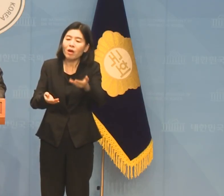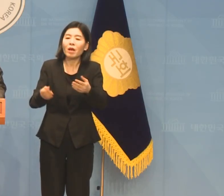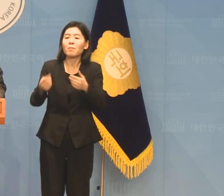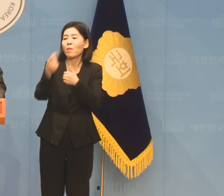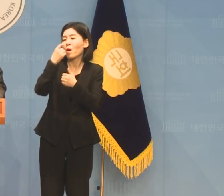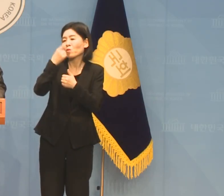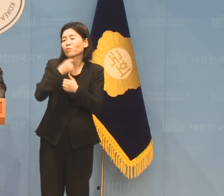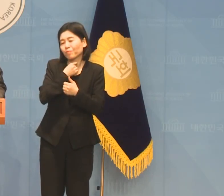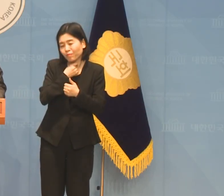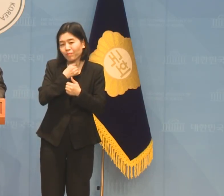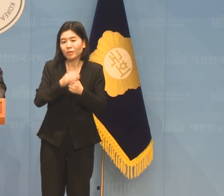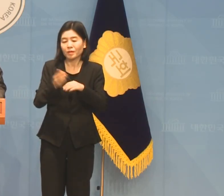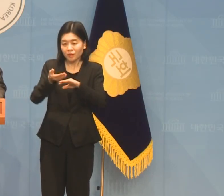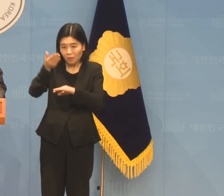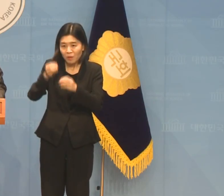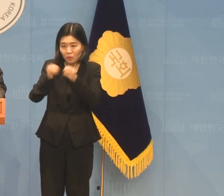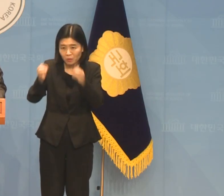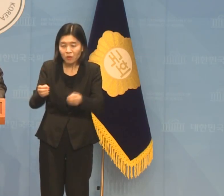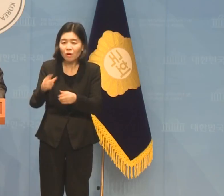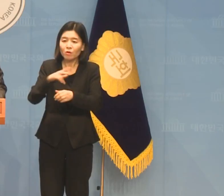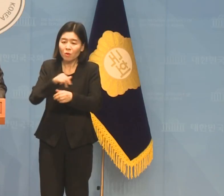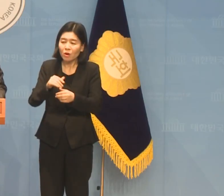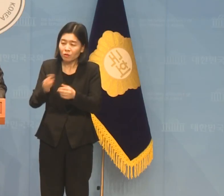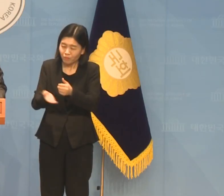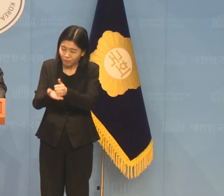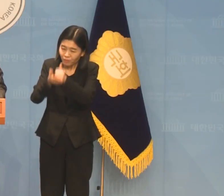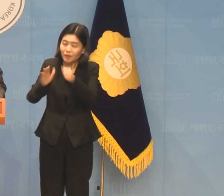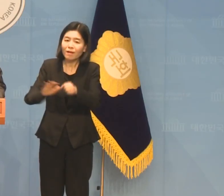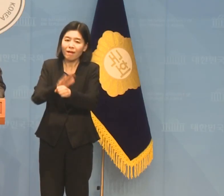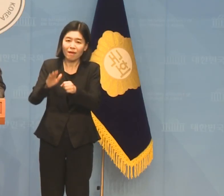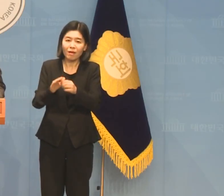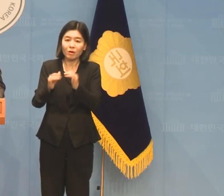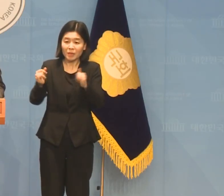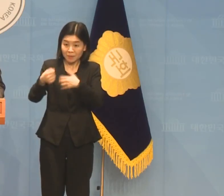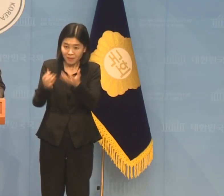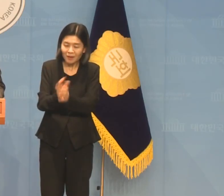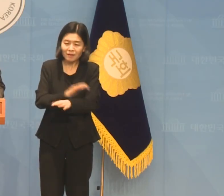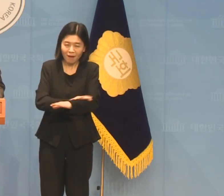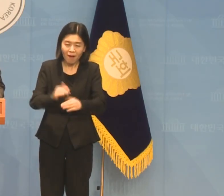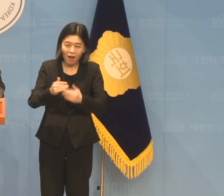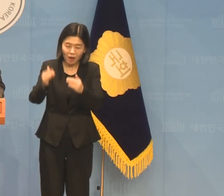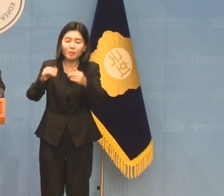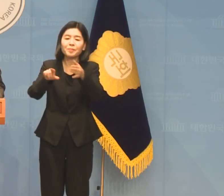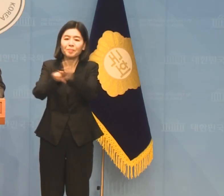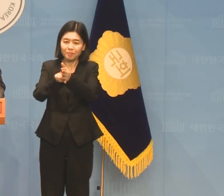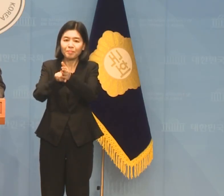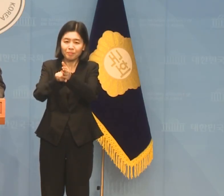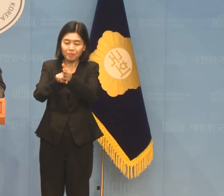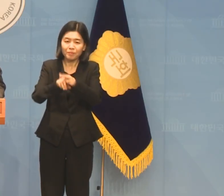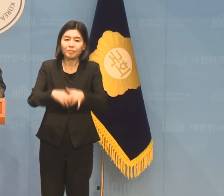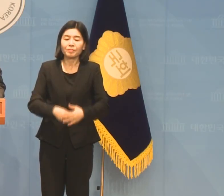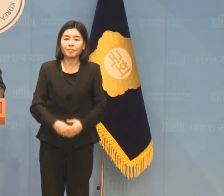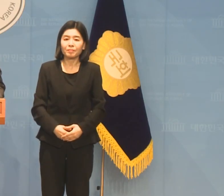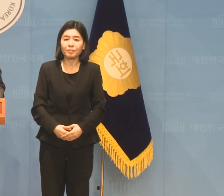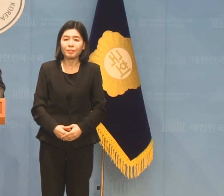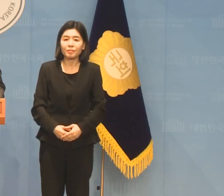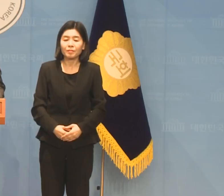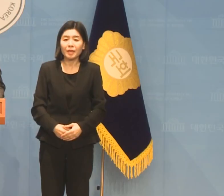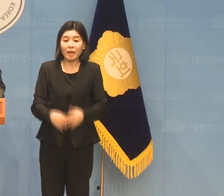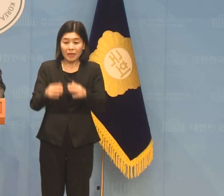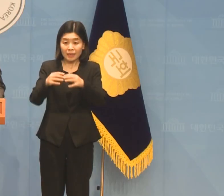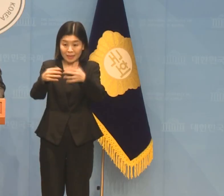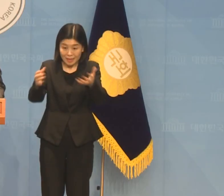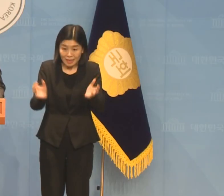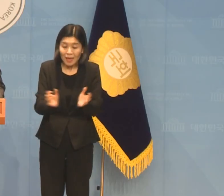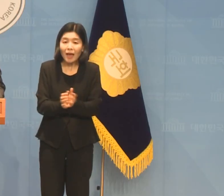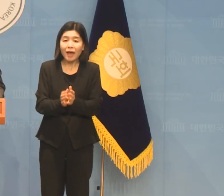있습니다. 여전히 선배 동료 의원들을 존경하고 사랑하며 국민의힘이 잘 해낼 것을 믿고 있습니다. 오직 당이